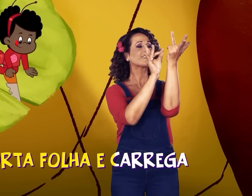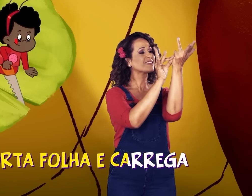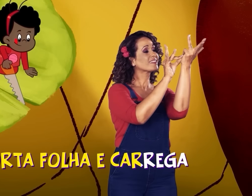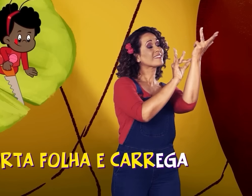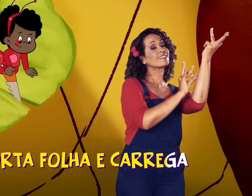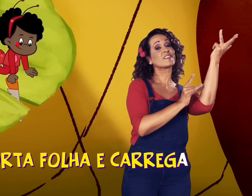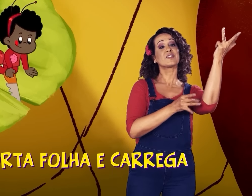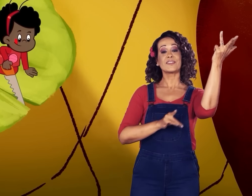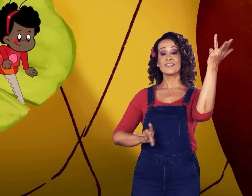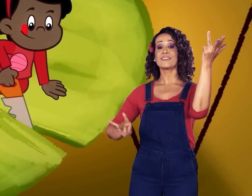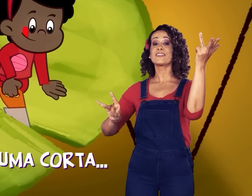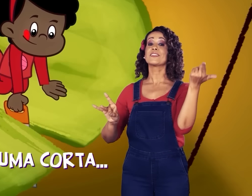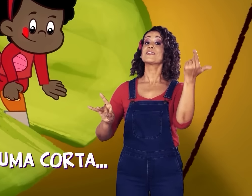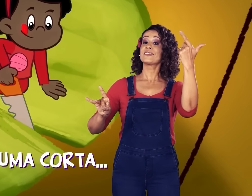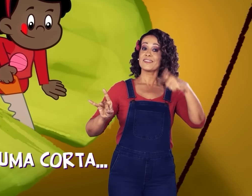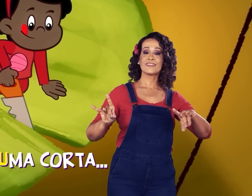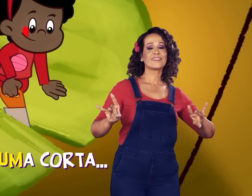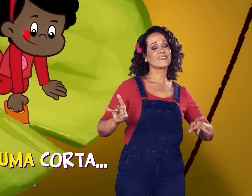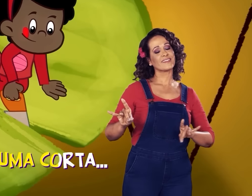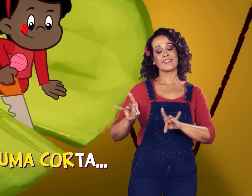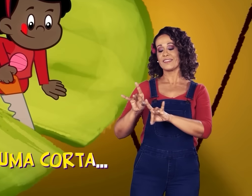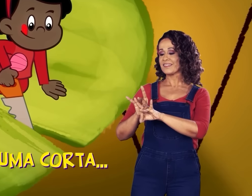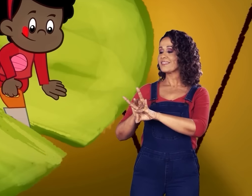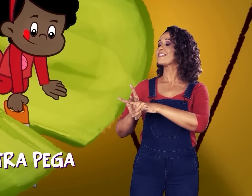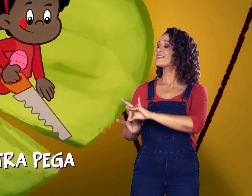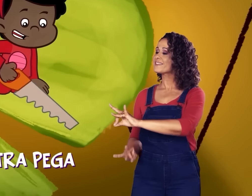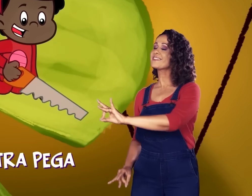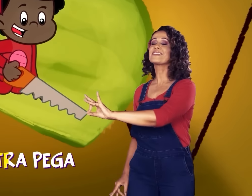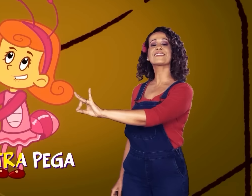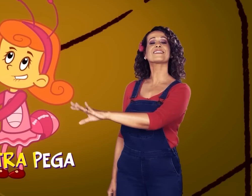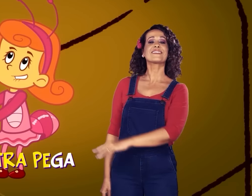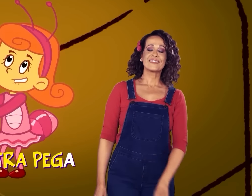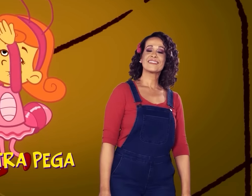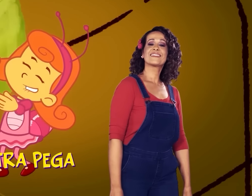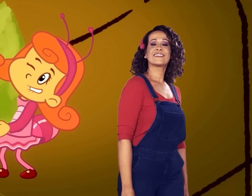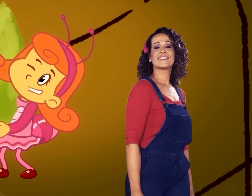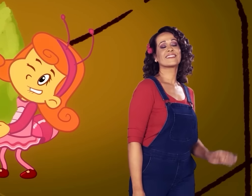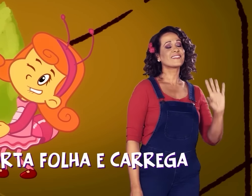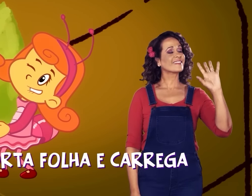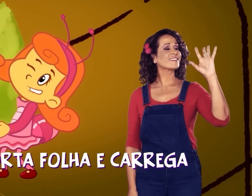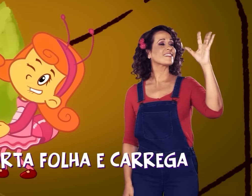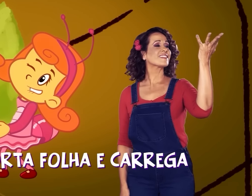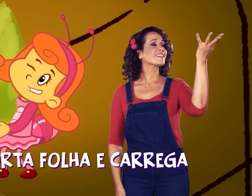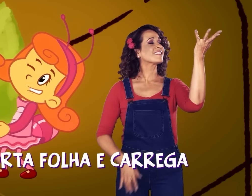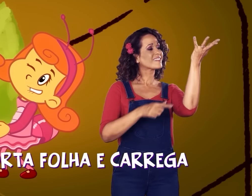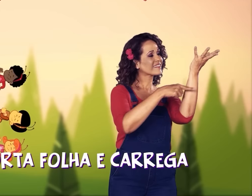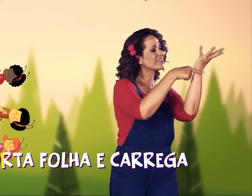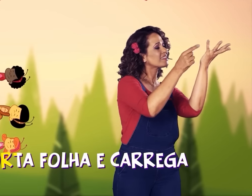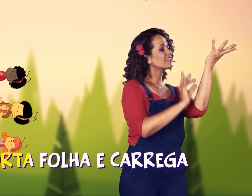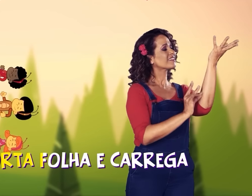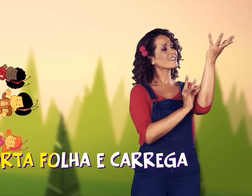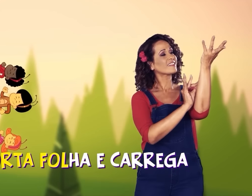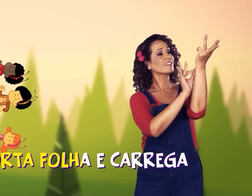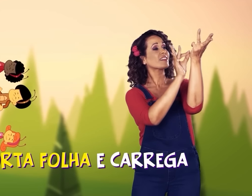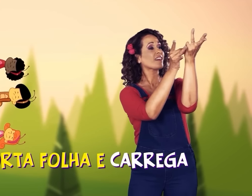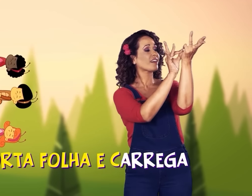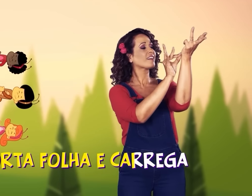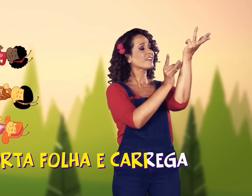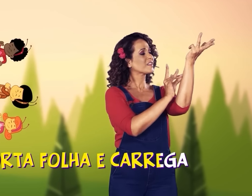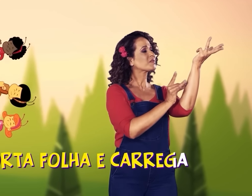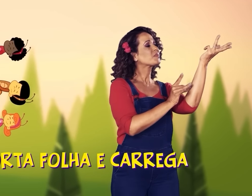e carrega. Quando uma corta, a outra pega. A formiguinha corta a folha